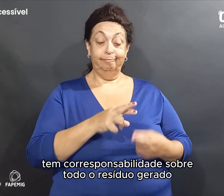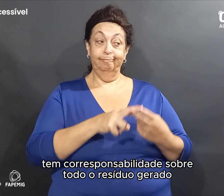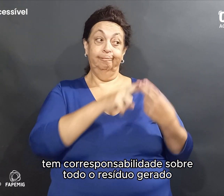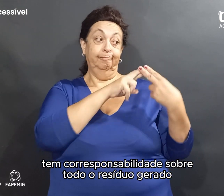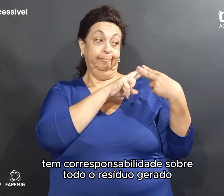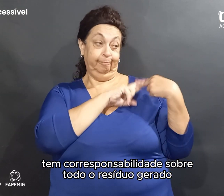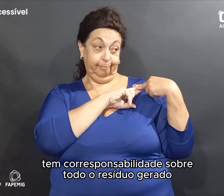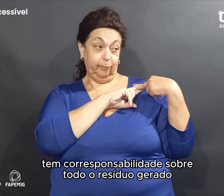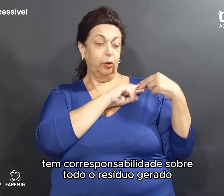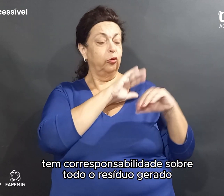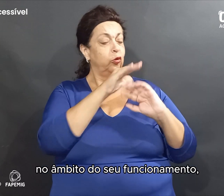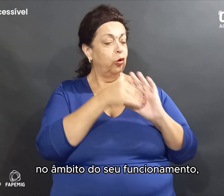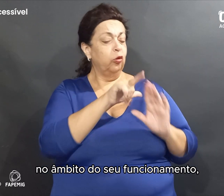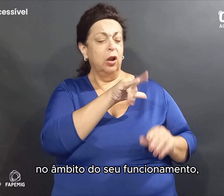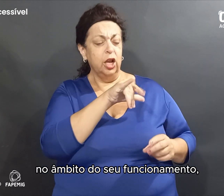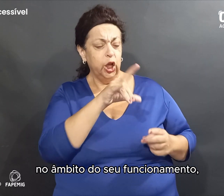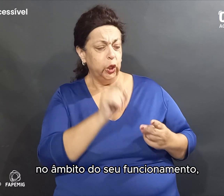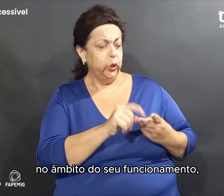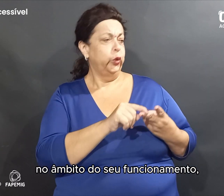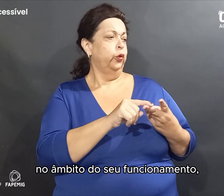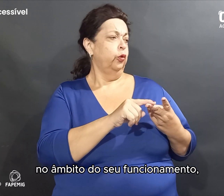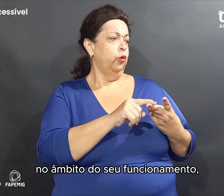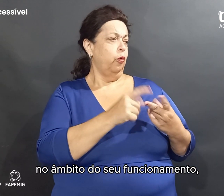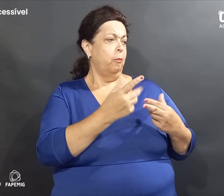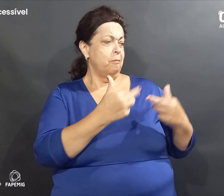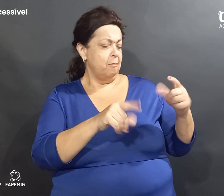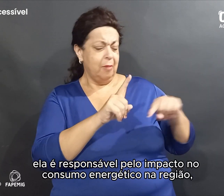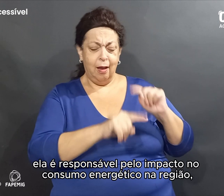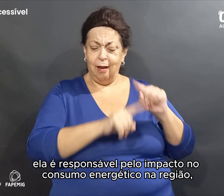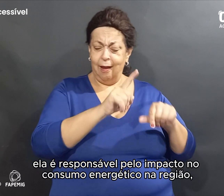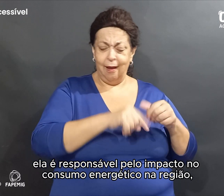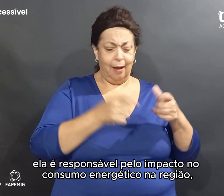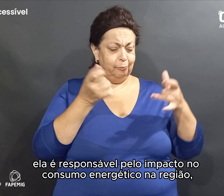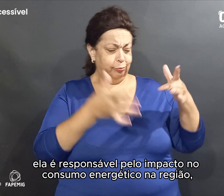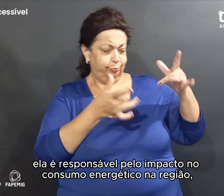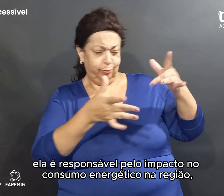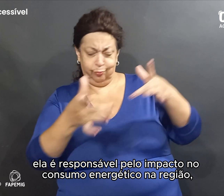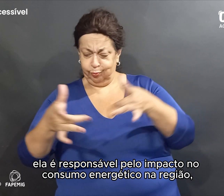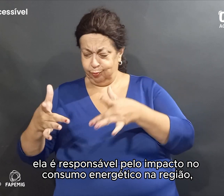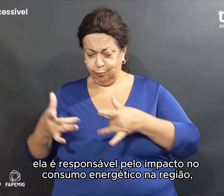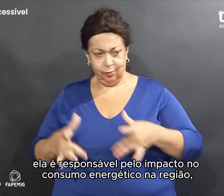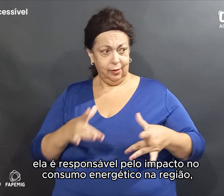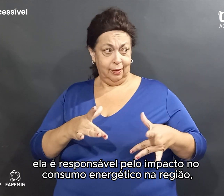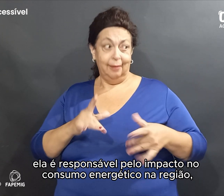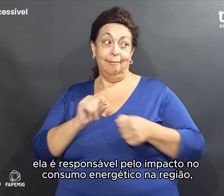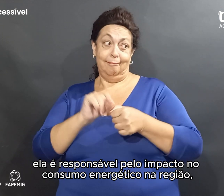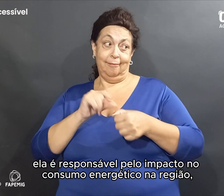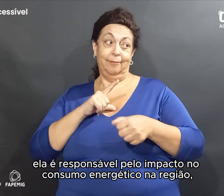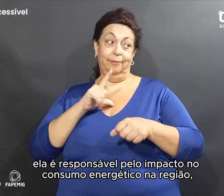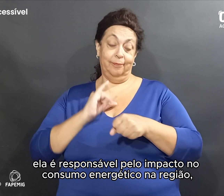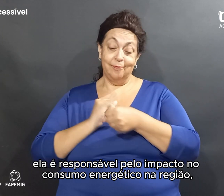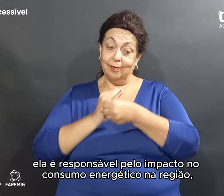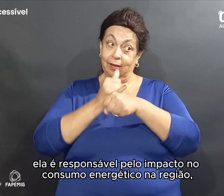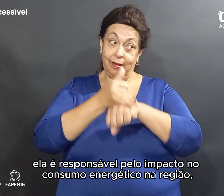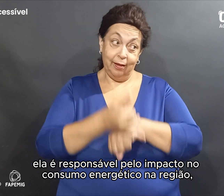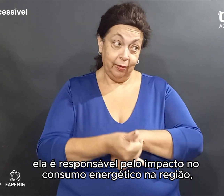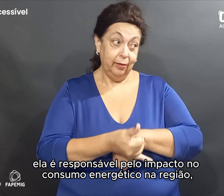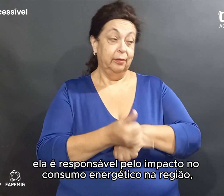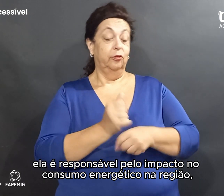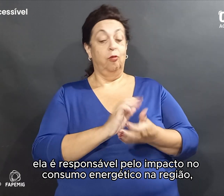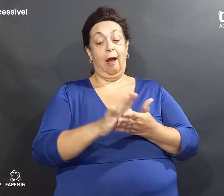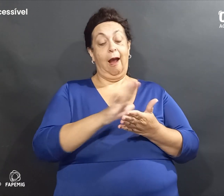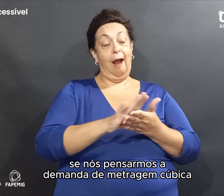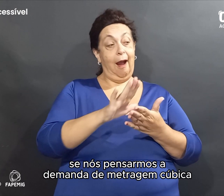o resíduo gerado no âmbito do seu funcionamento, ela é responsável pelo impacto no consumo energético